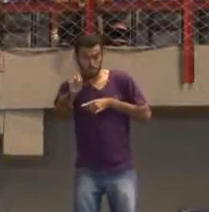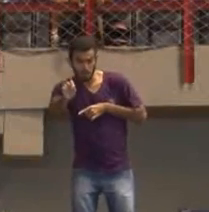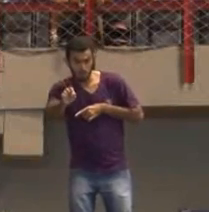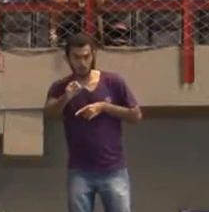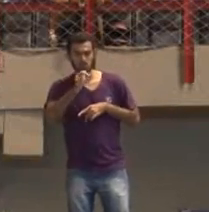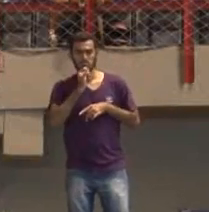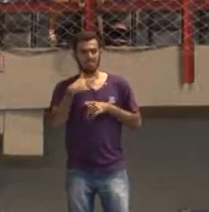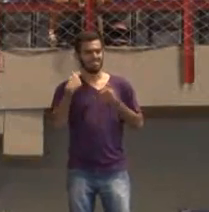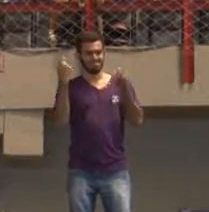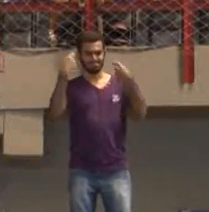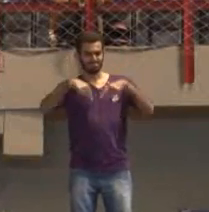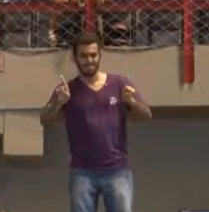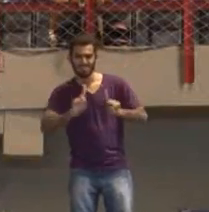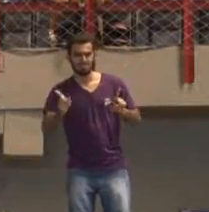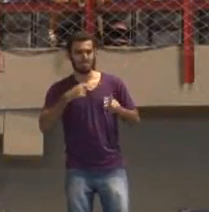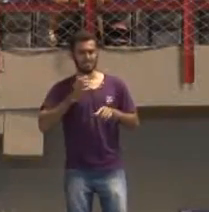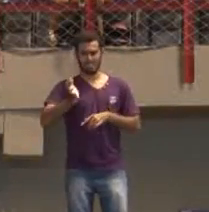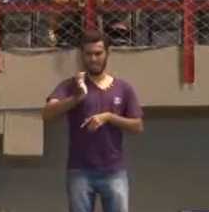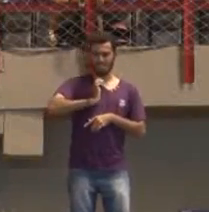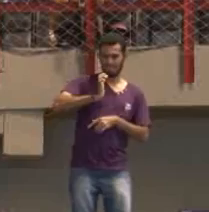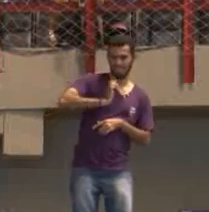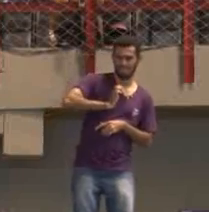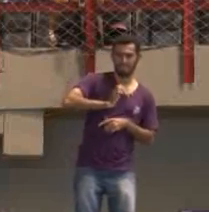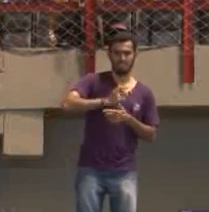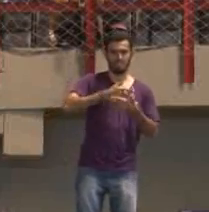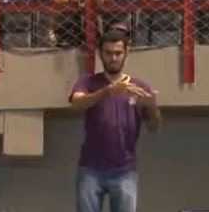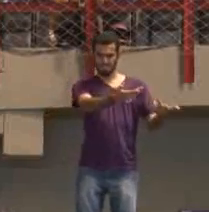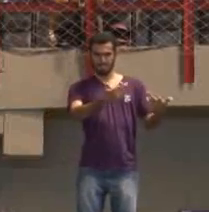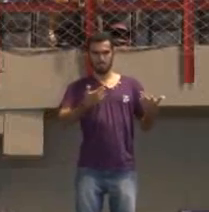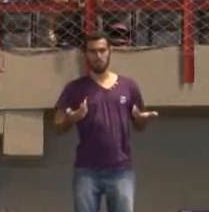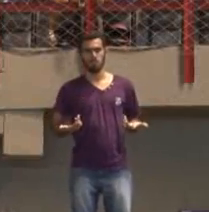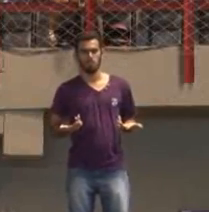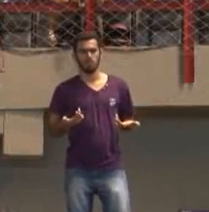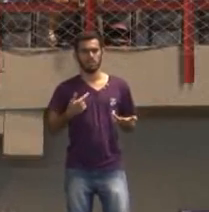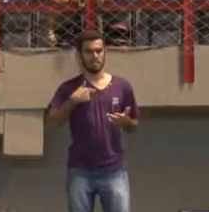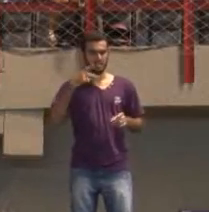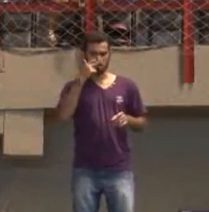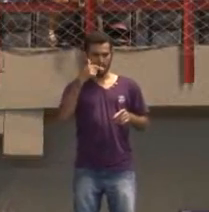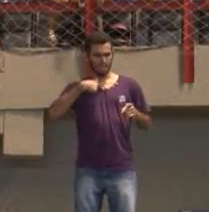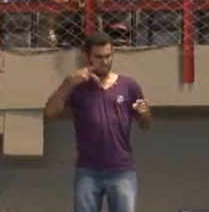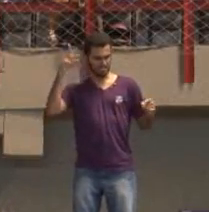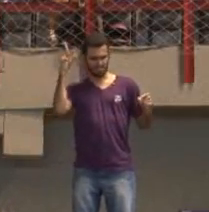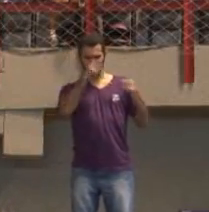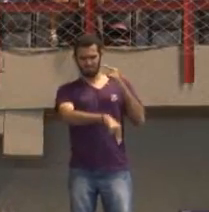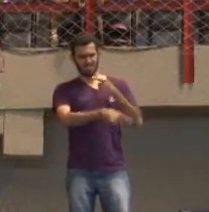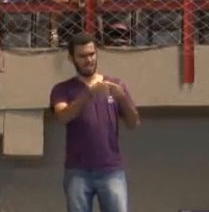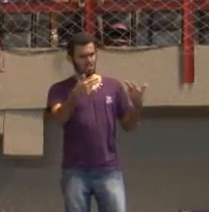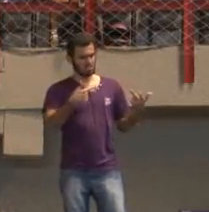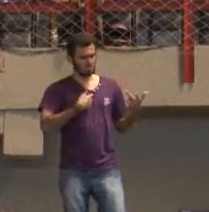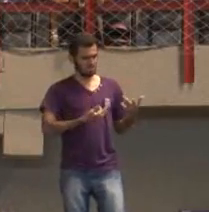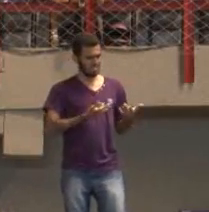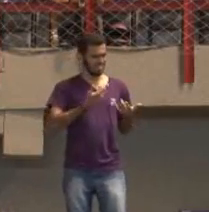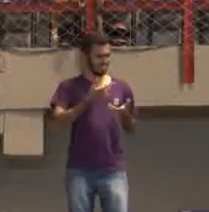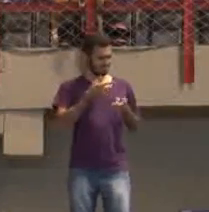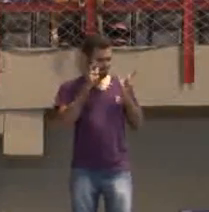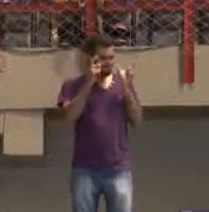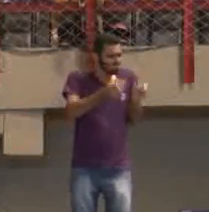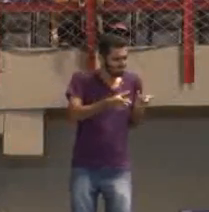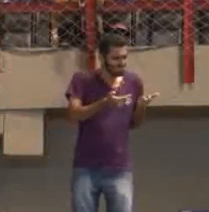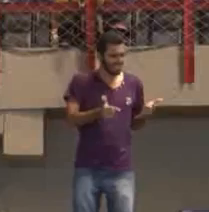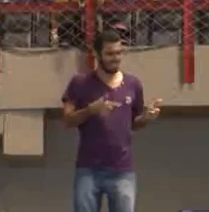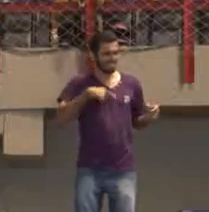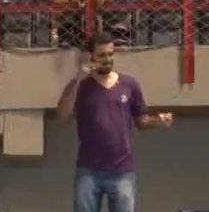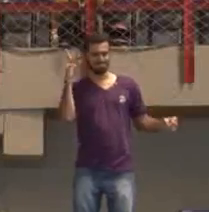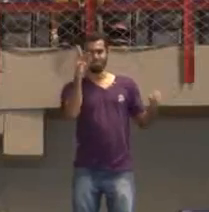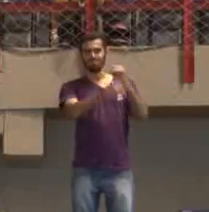preciso das riquezas, o nome é inutilia truncat, cortar o que é inútil, o dinheiro. E eu quero